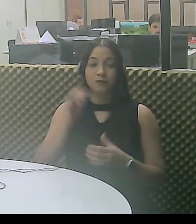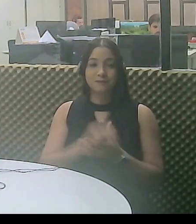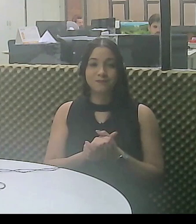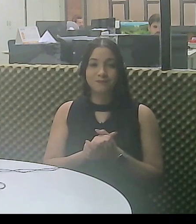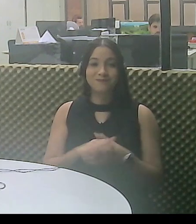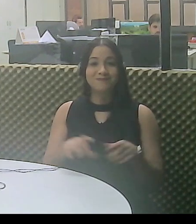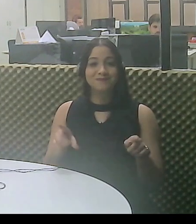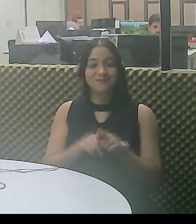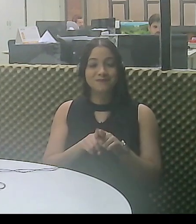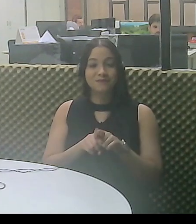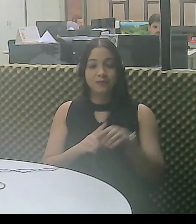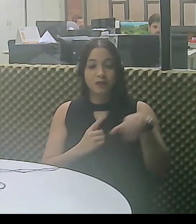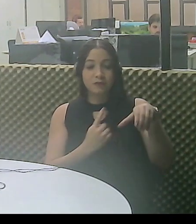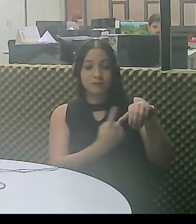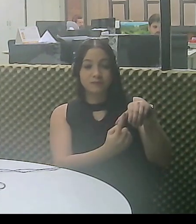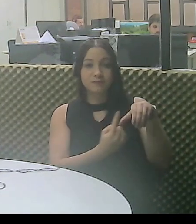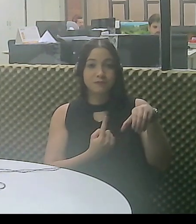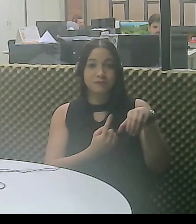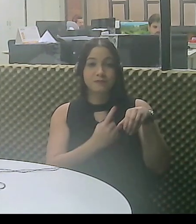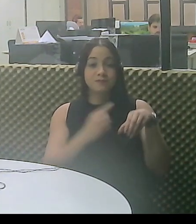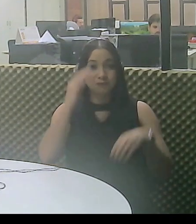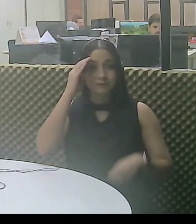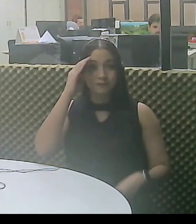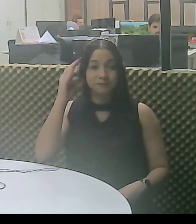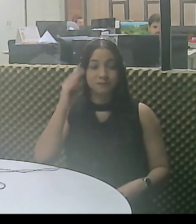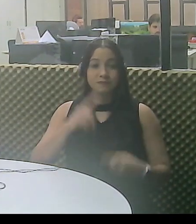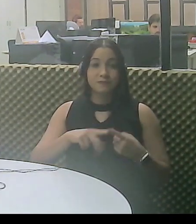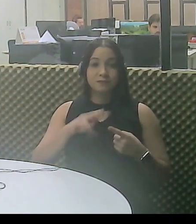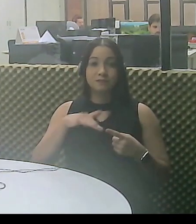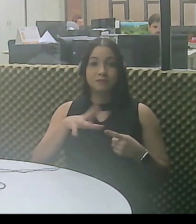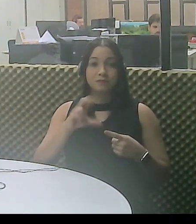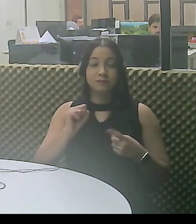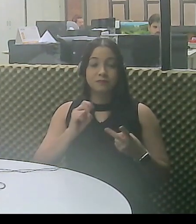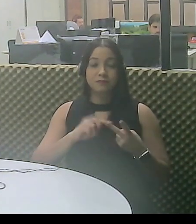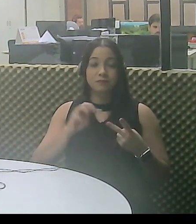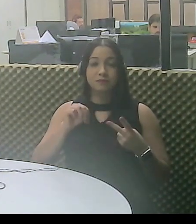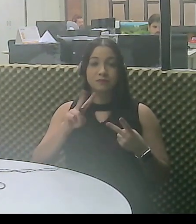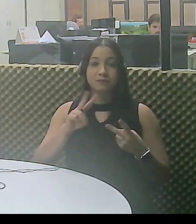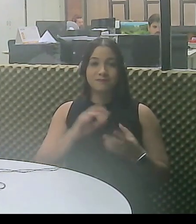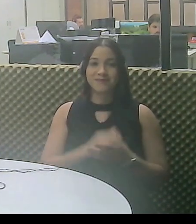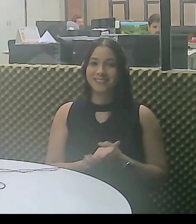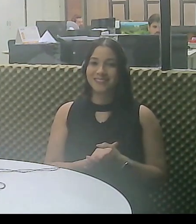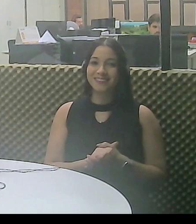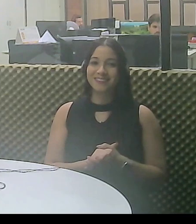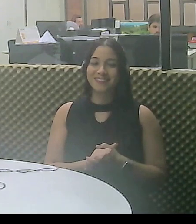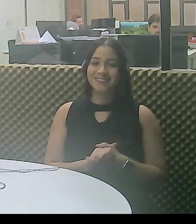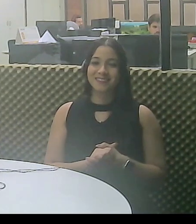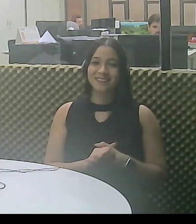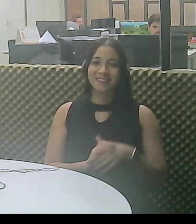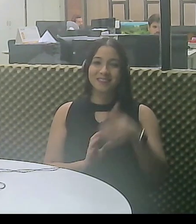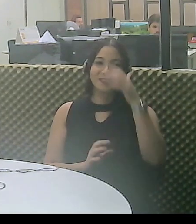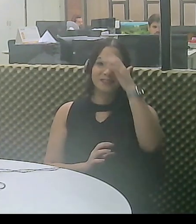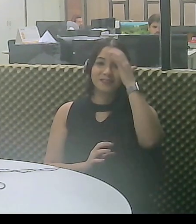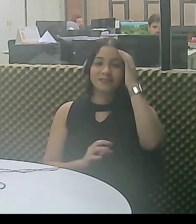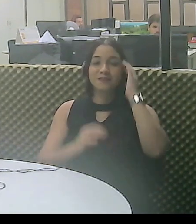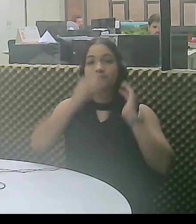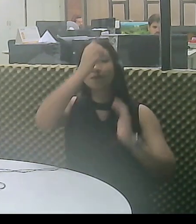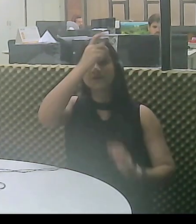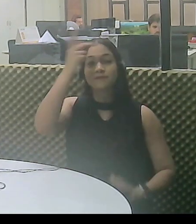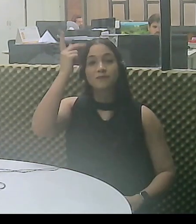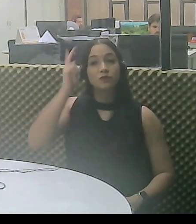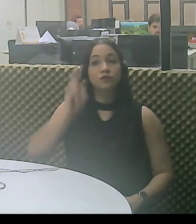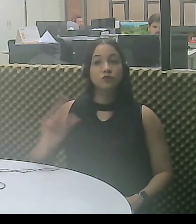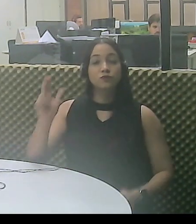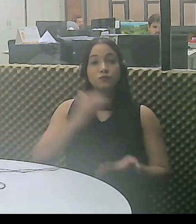além das defesas menos vazadas dos times primos e MV esportes Prefeitura de Uberlândia